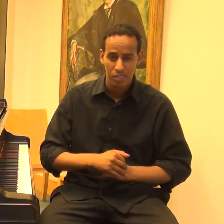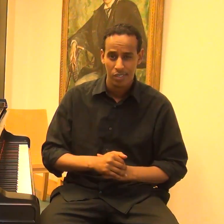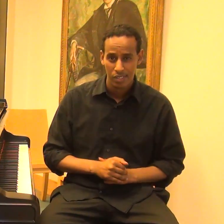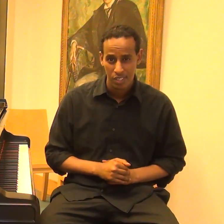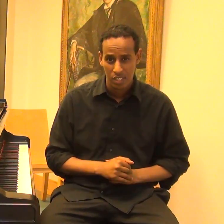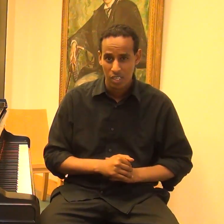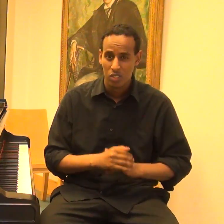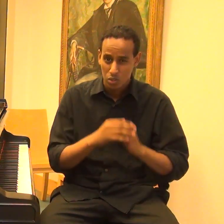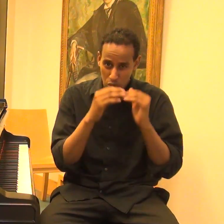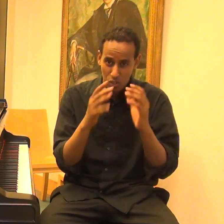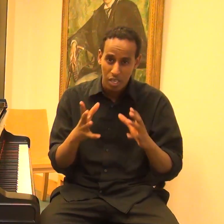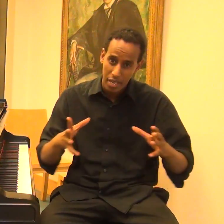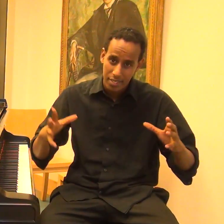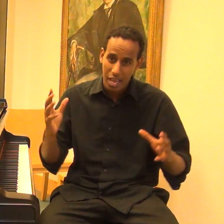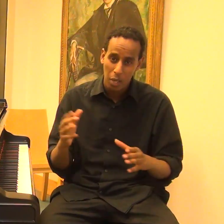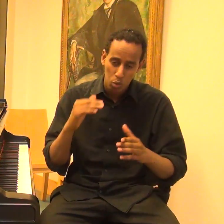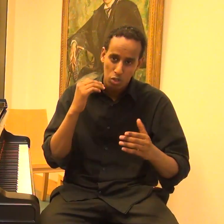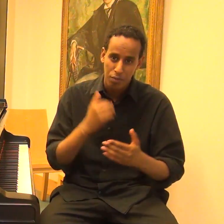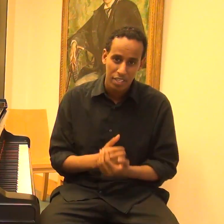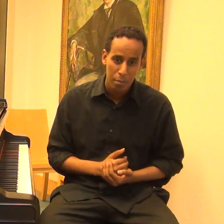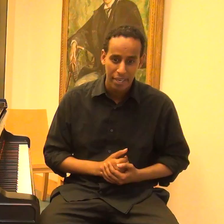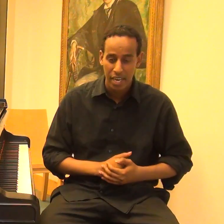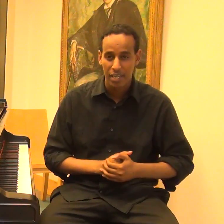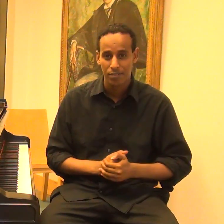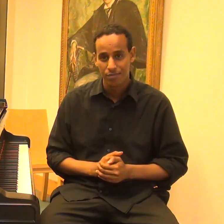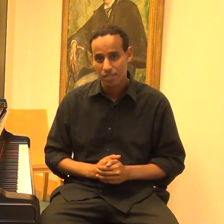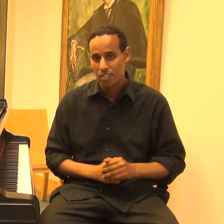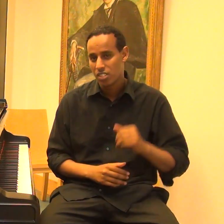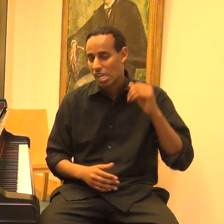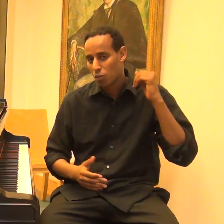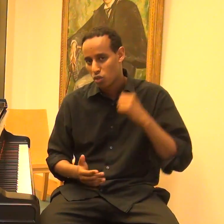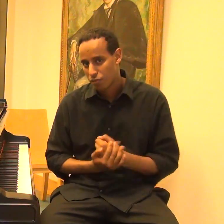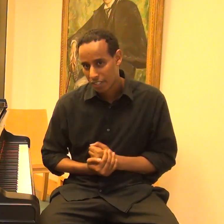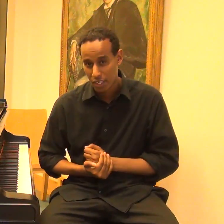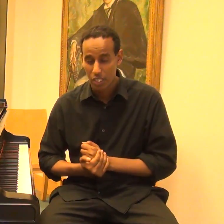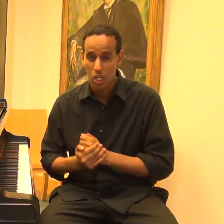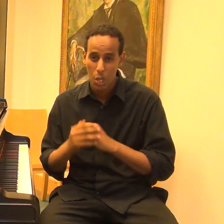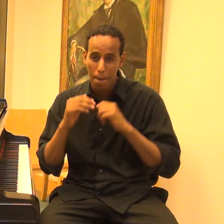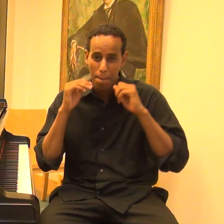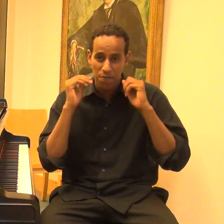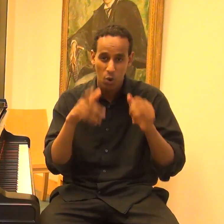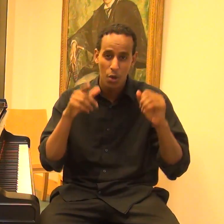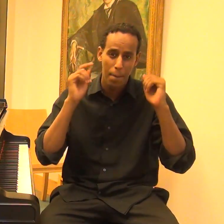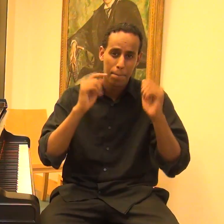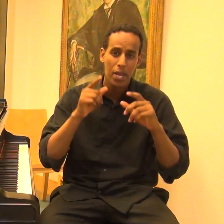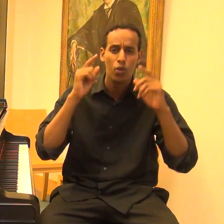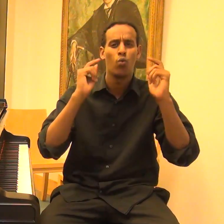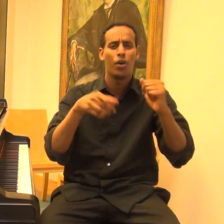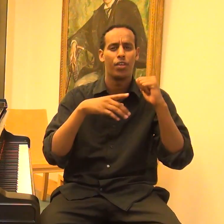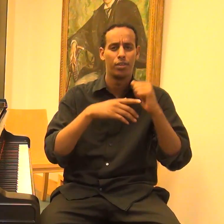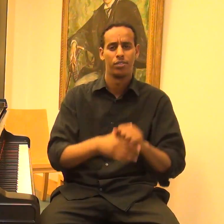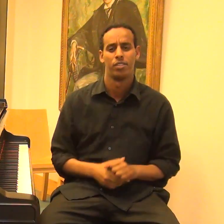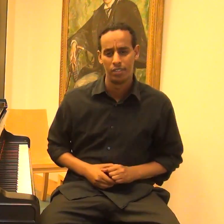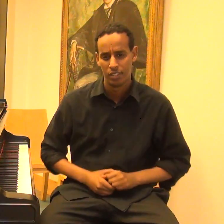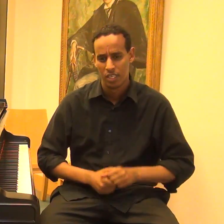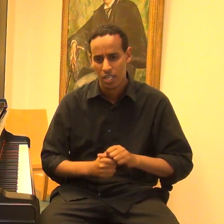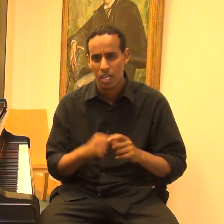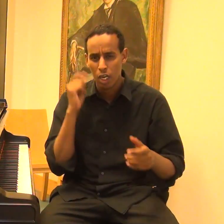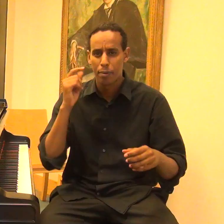dmo Yo s si hay mucho fan de maidana y hay mucho fan de Floyd Mayweather Libra